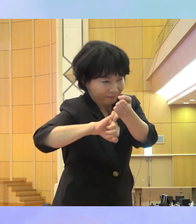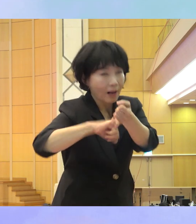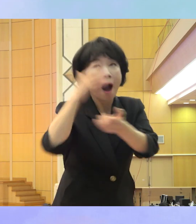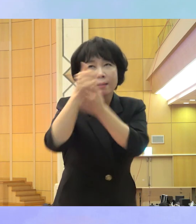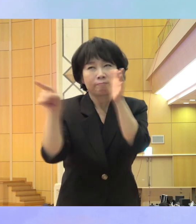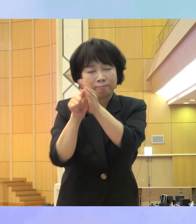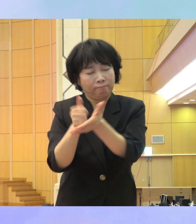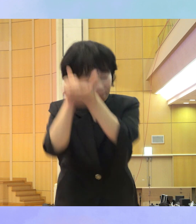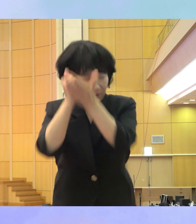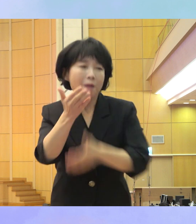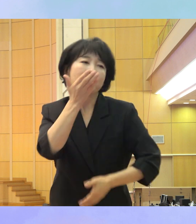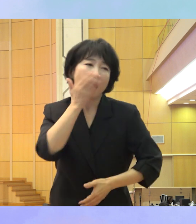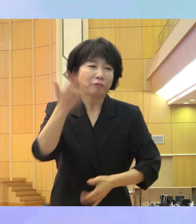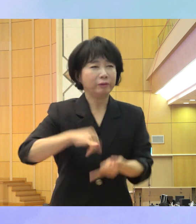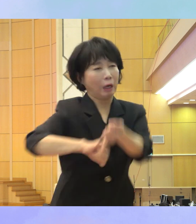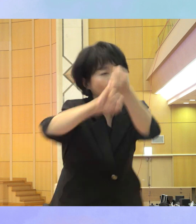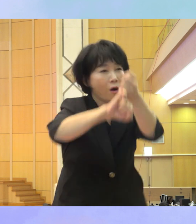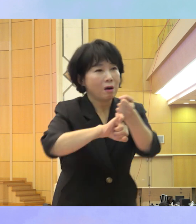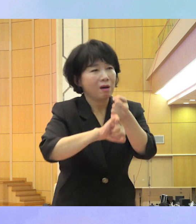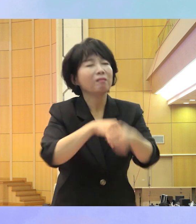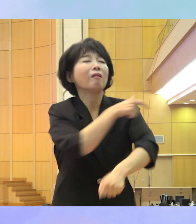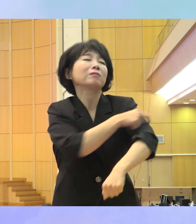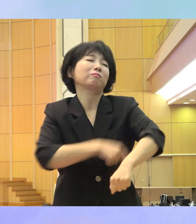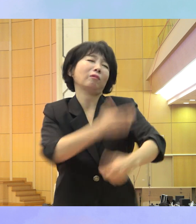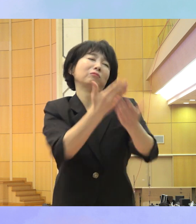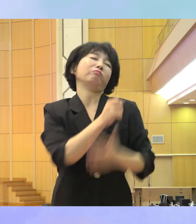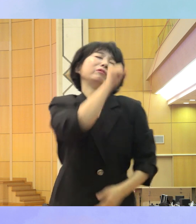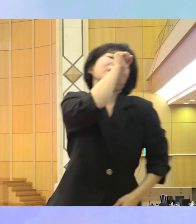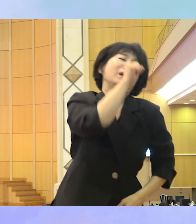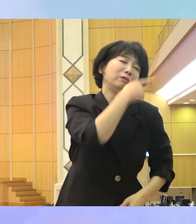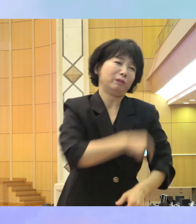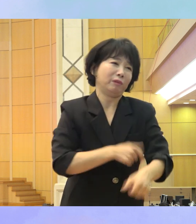믿고 하나님 잘 섬기겠습니다.